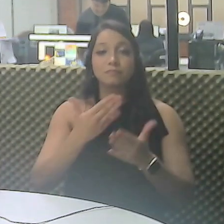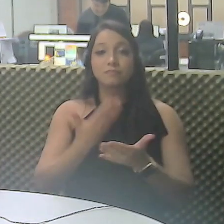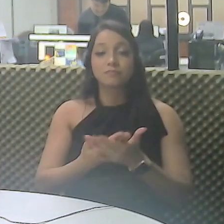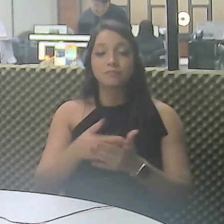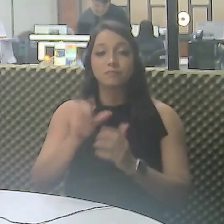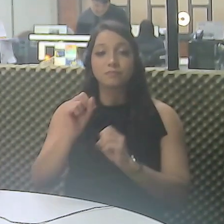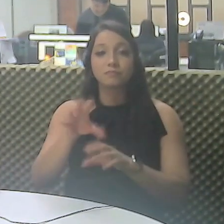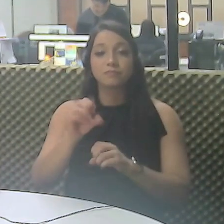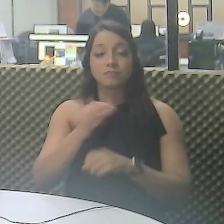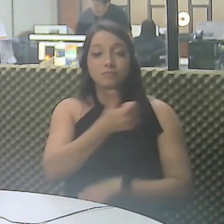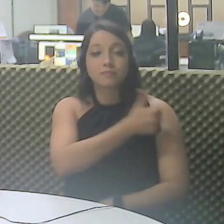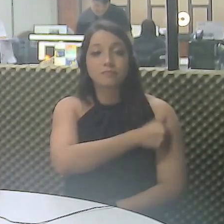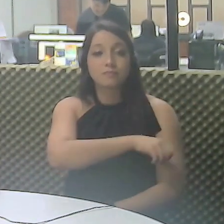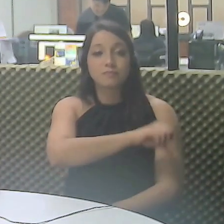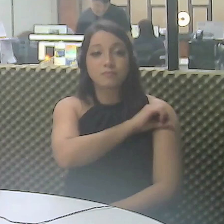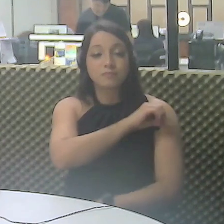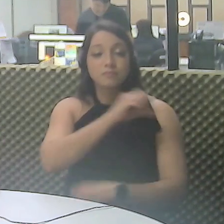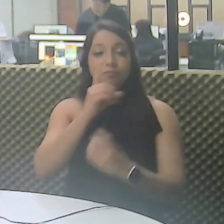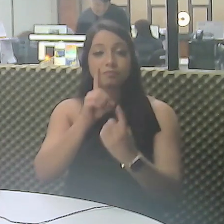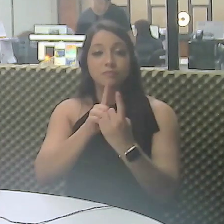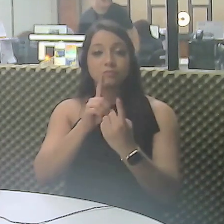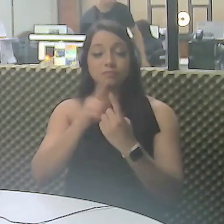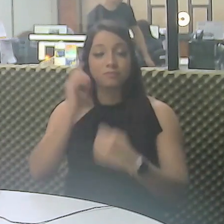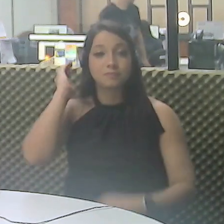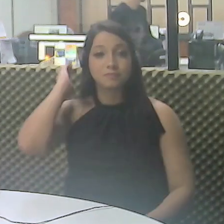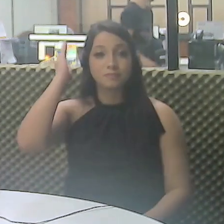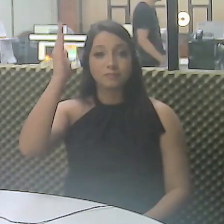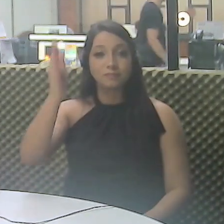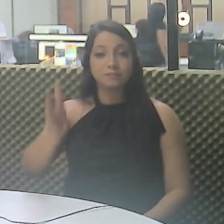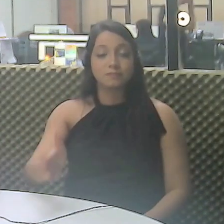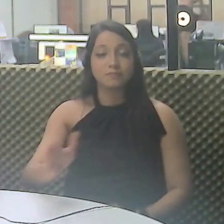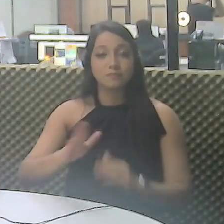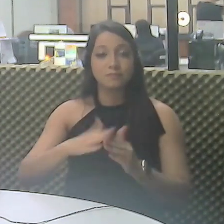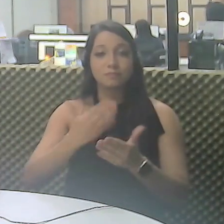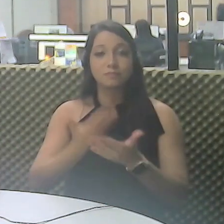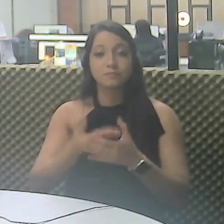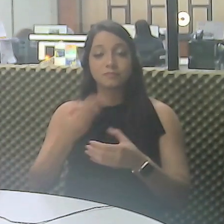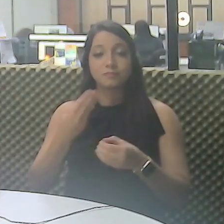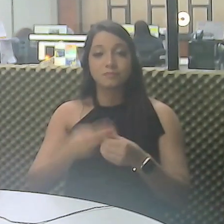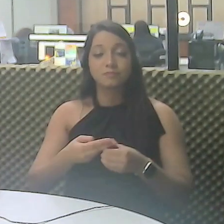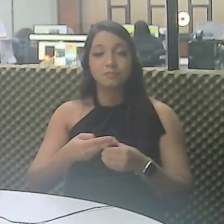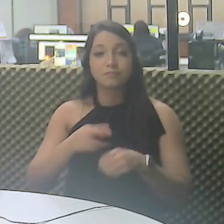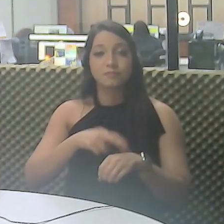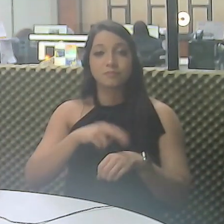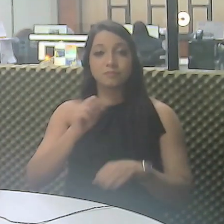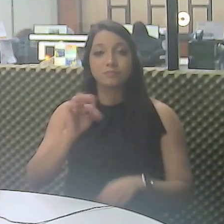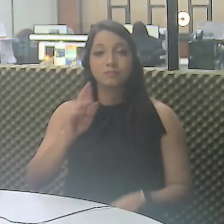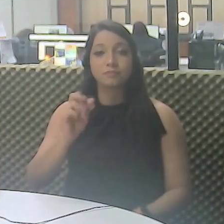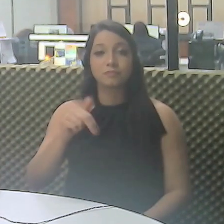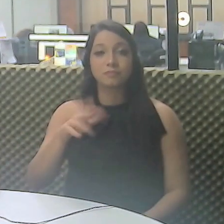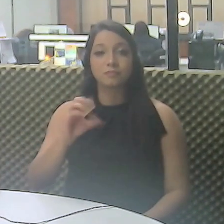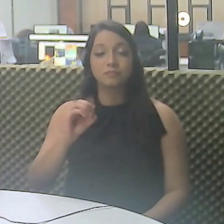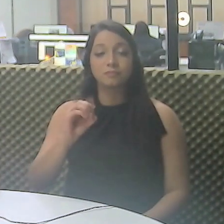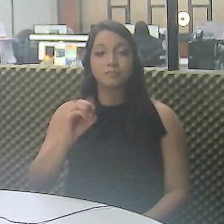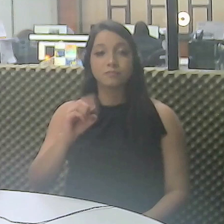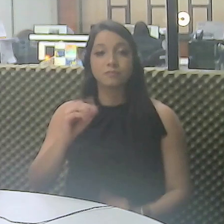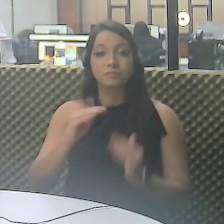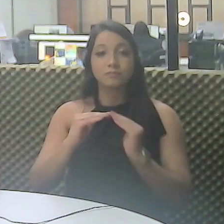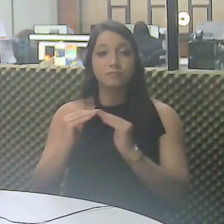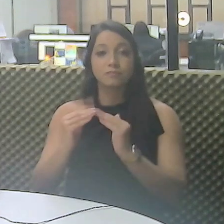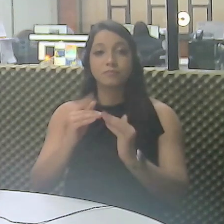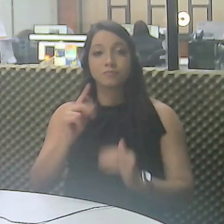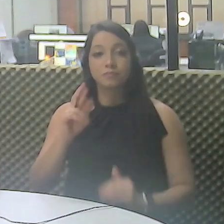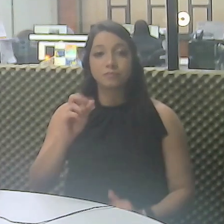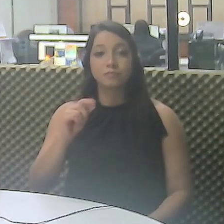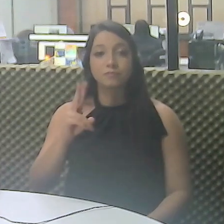ensino fundamental com atendimento em tempo integral. A Escola Municipal Dr. Afrânio de Freitas Azevedo fica no bairro